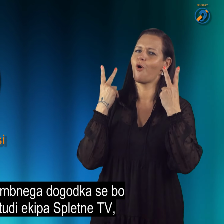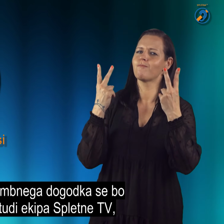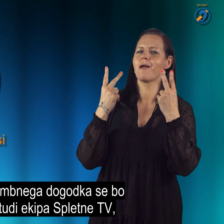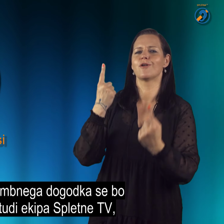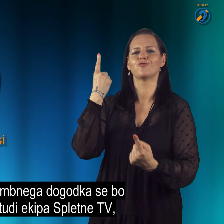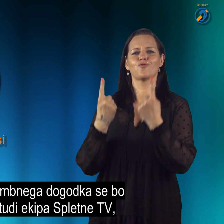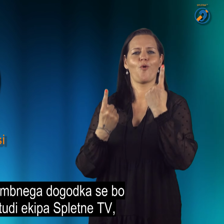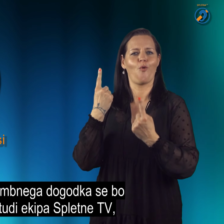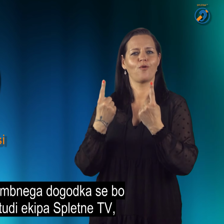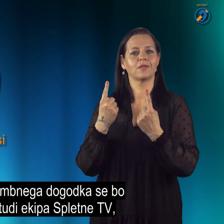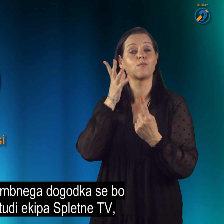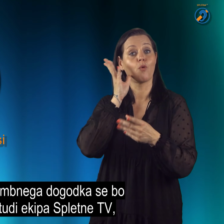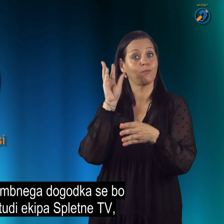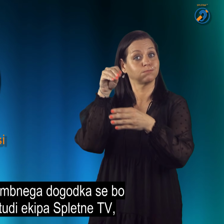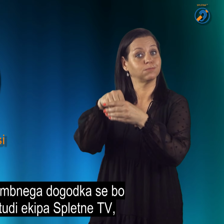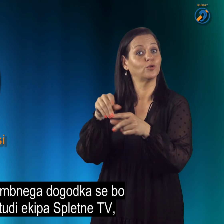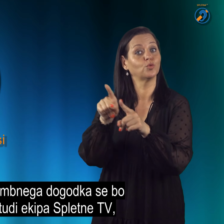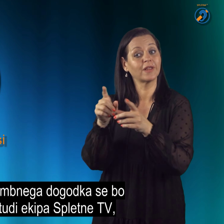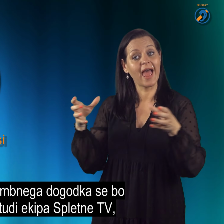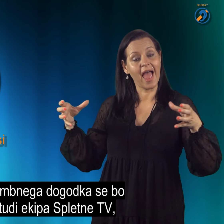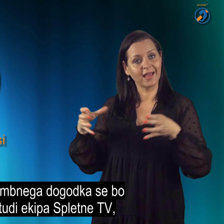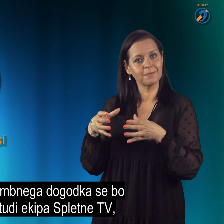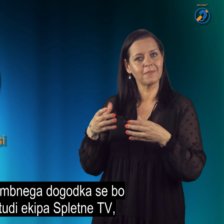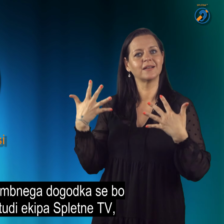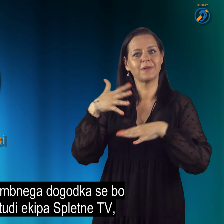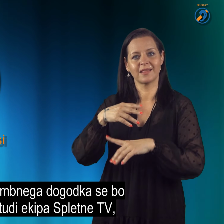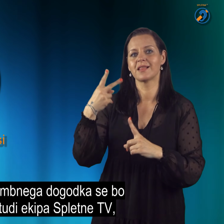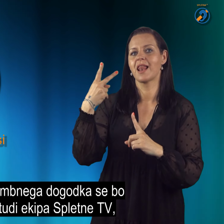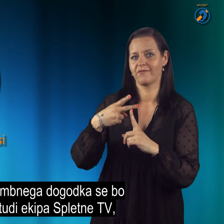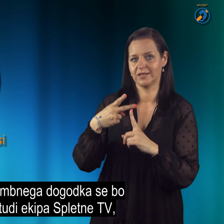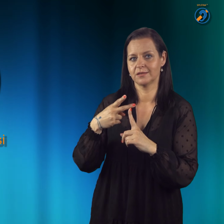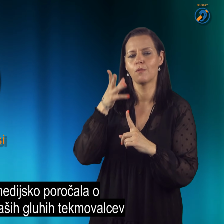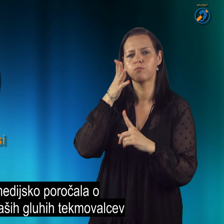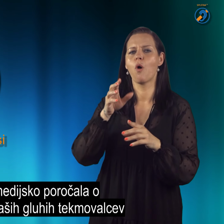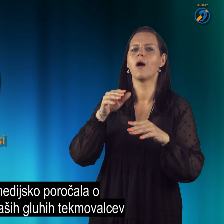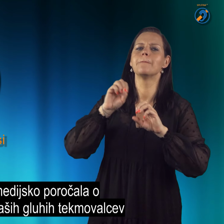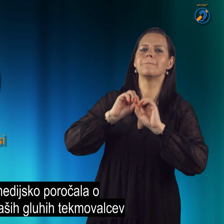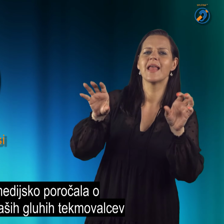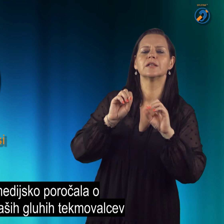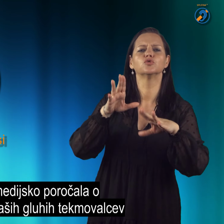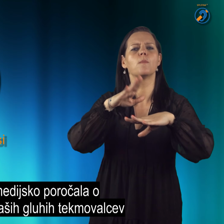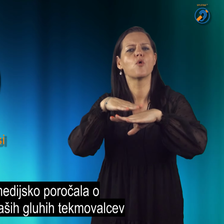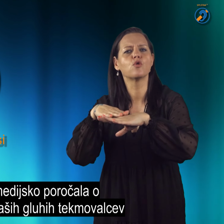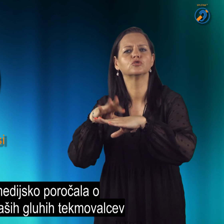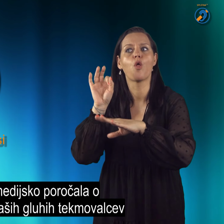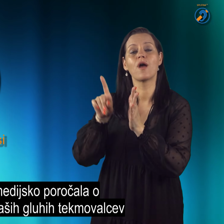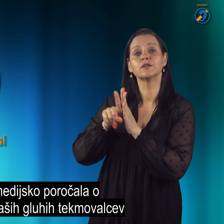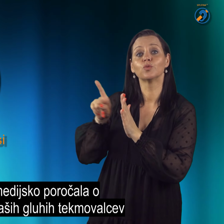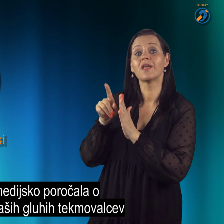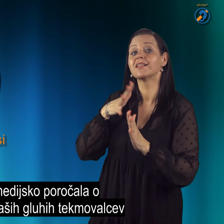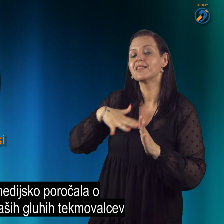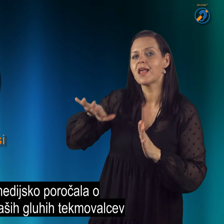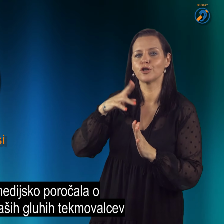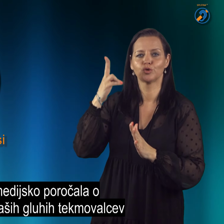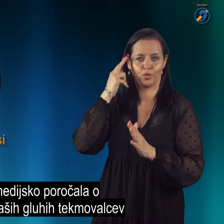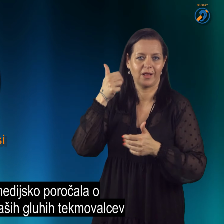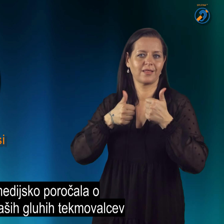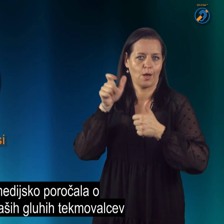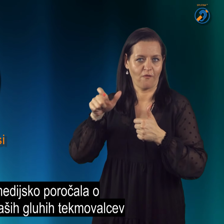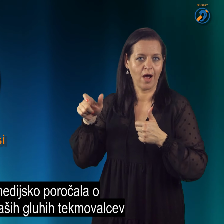Tega pomembnega dogodka se bo udeležila tudi ekipa Spletne TV, ki bo medijsko poročala o rezultatih naših